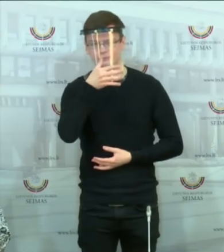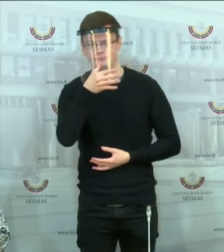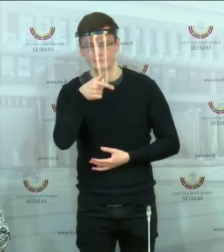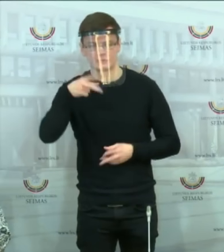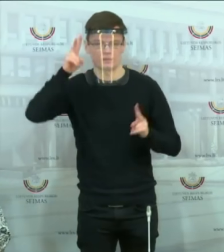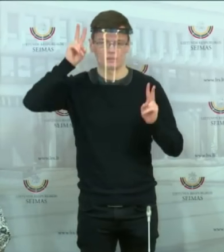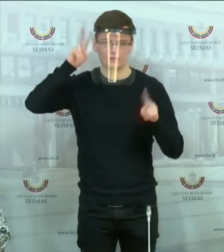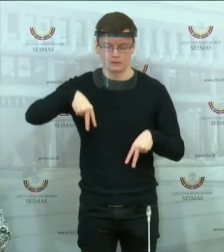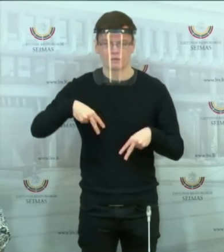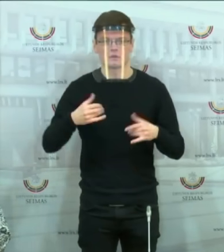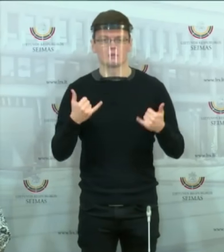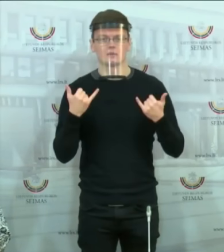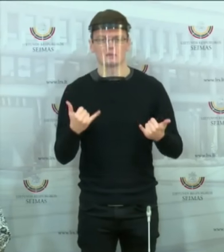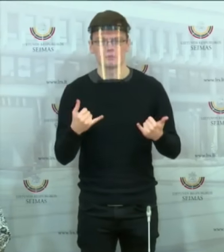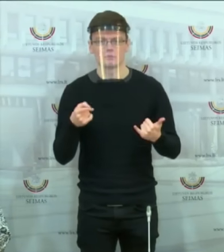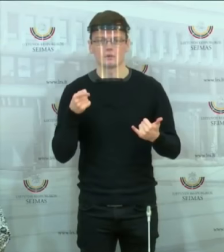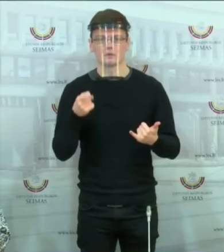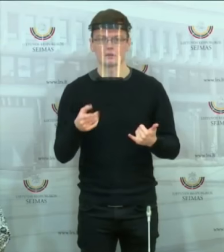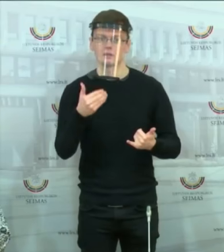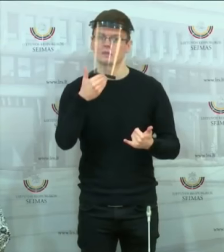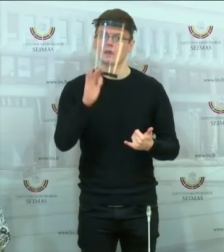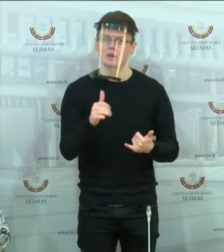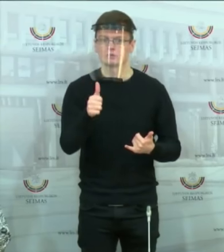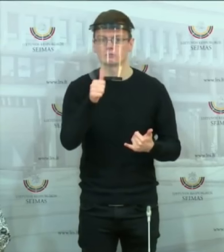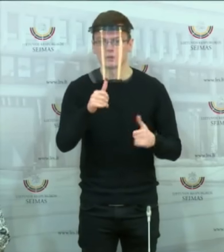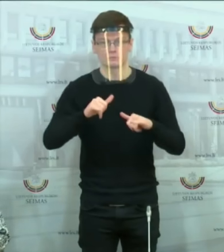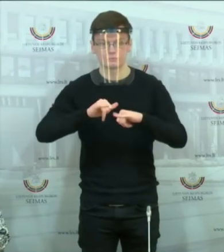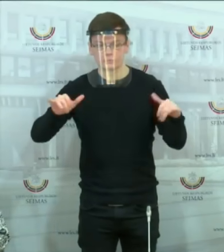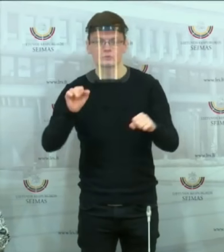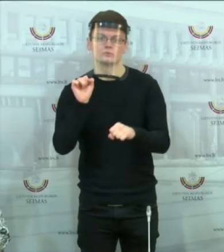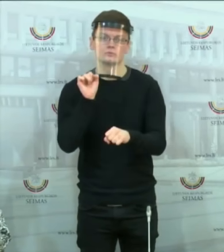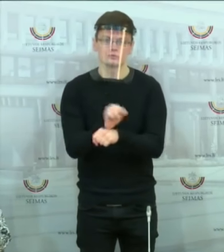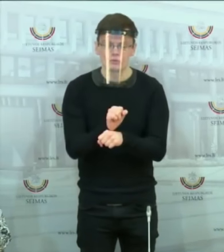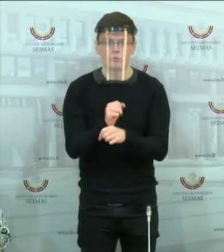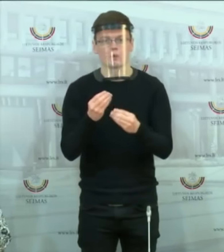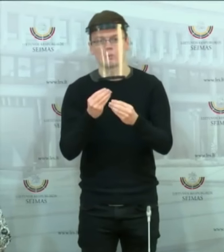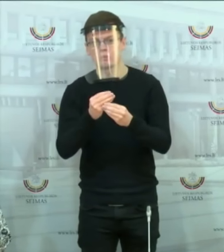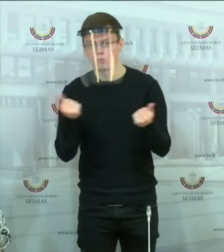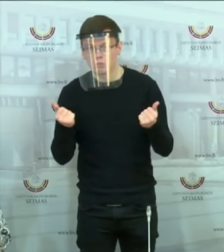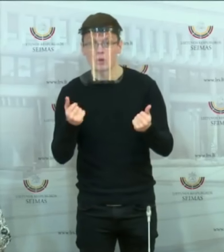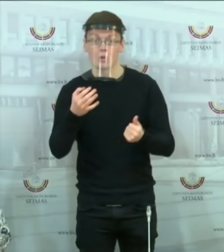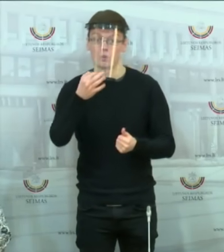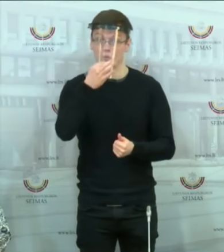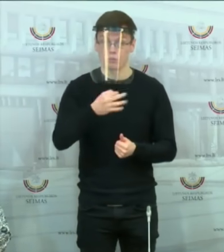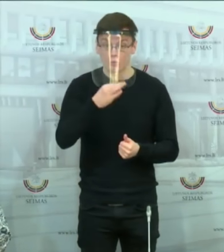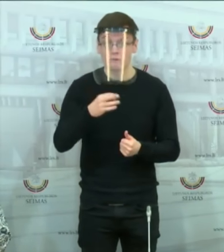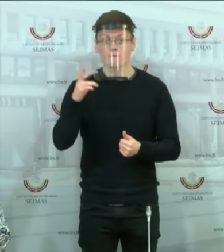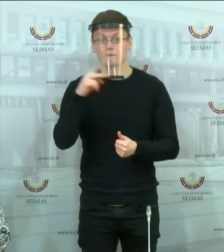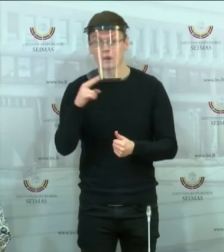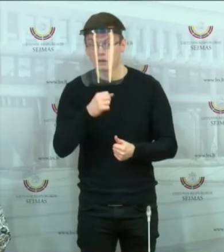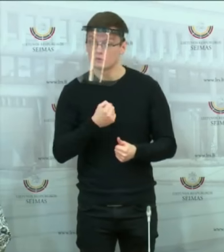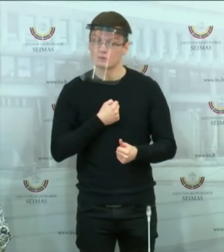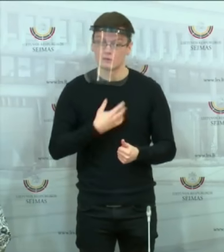nežinojom, nepažinojom, dabar, kol nebus aišku, kad infekcija galutinai arba užgeso, arba turim vaistus, arba turim